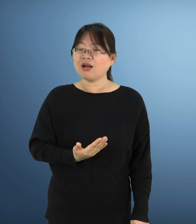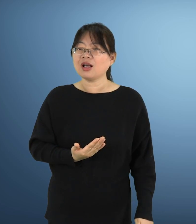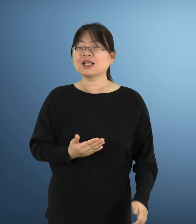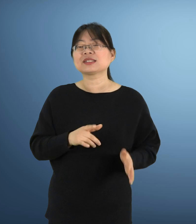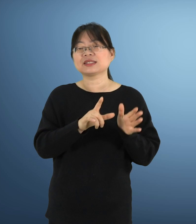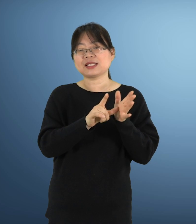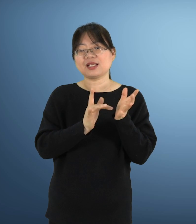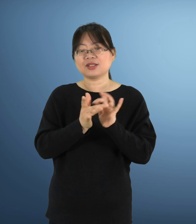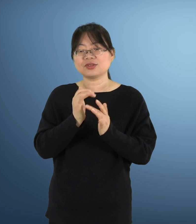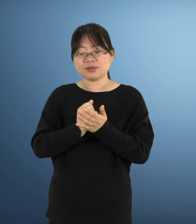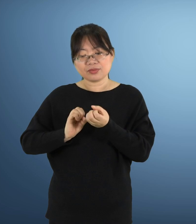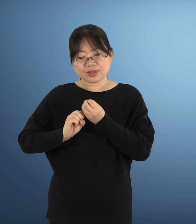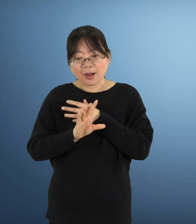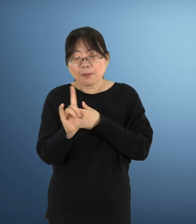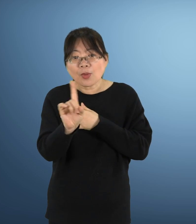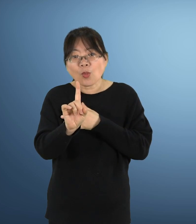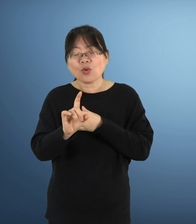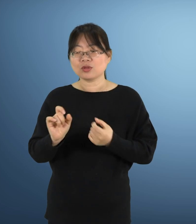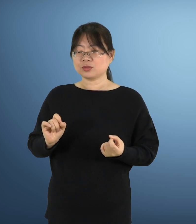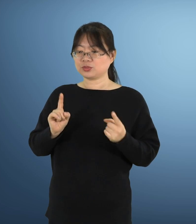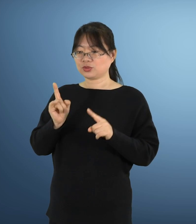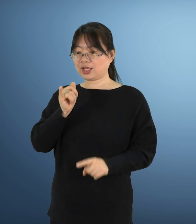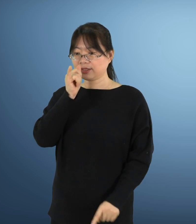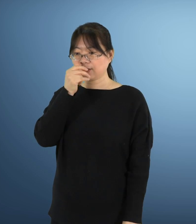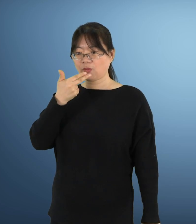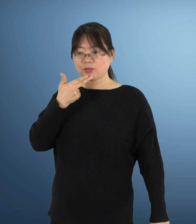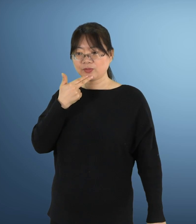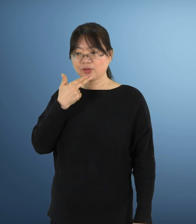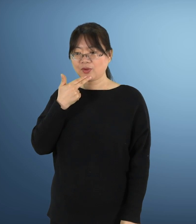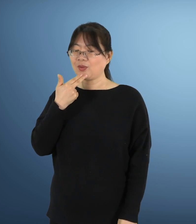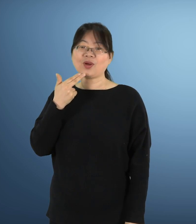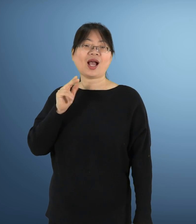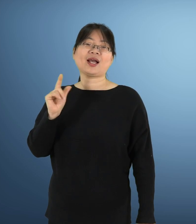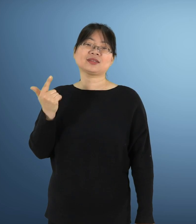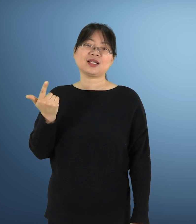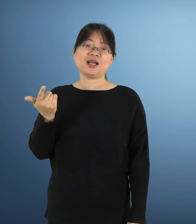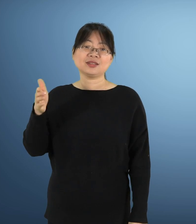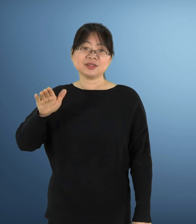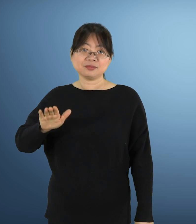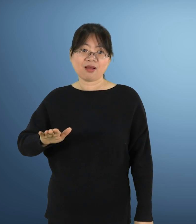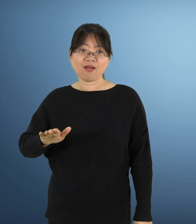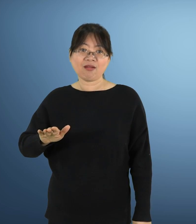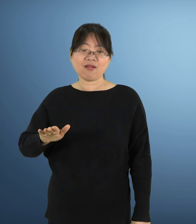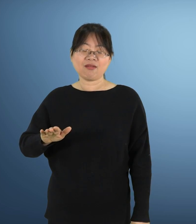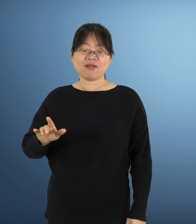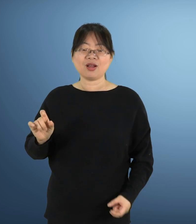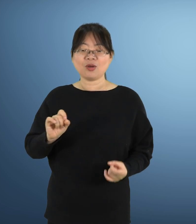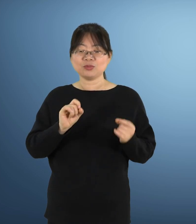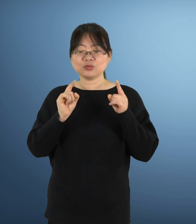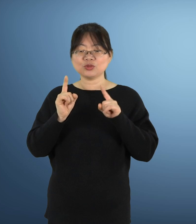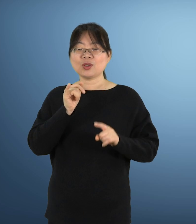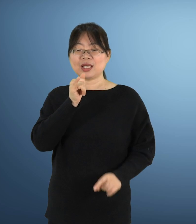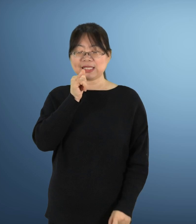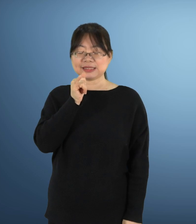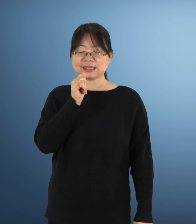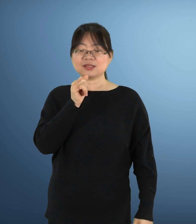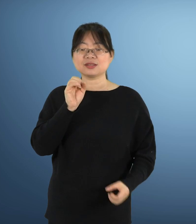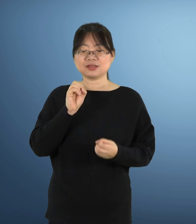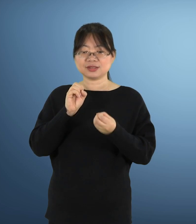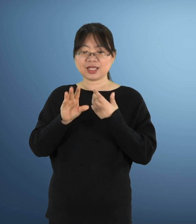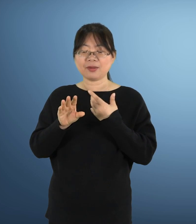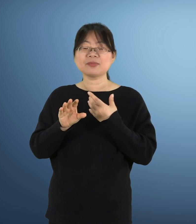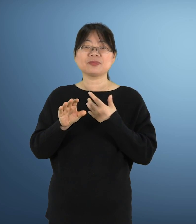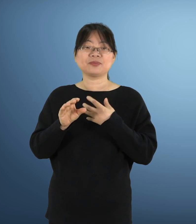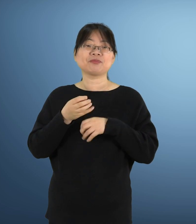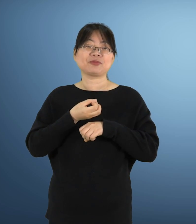있고 없고로 답을 하는 게 아니라 다른 답인데 사실상 부활을 전제로 한 답을 내놔요.